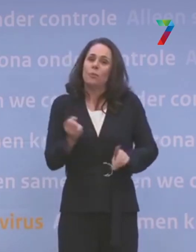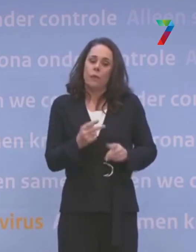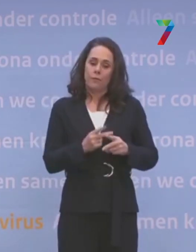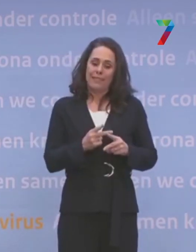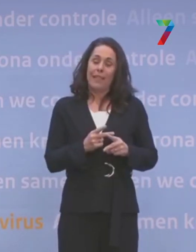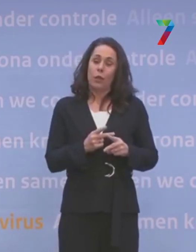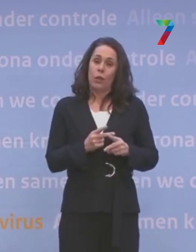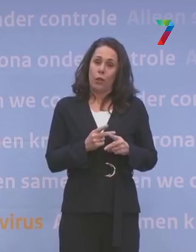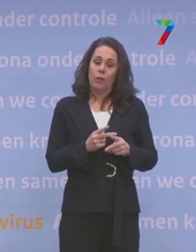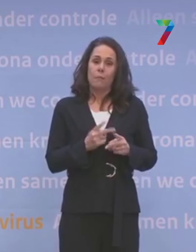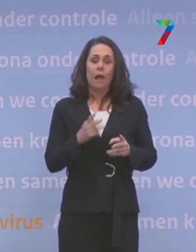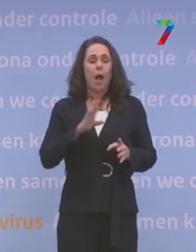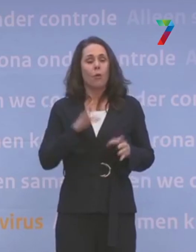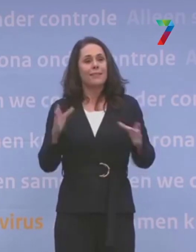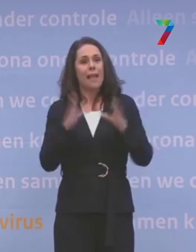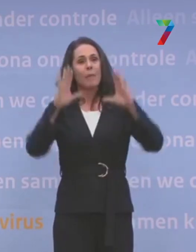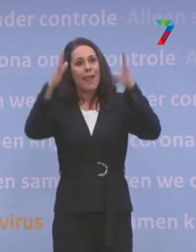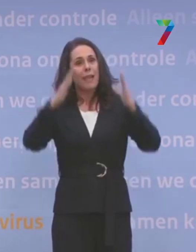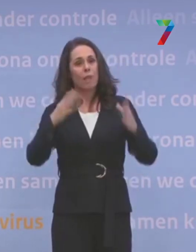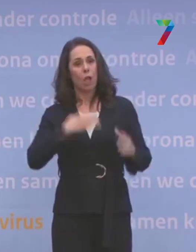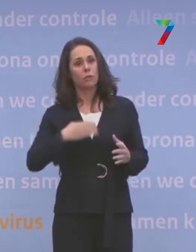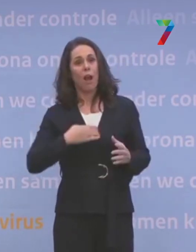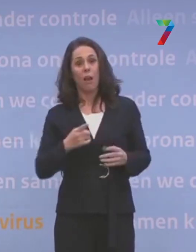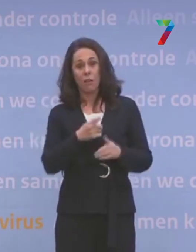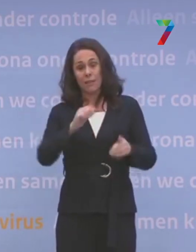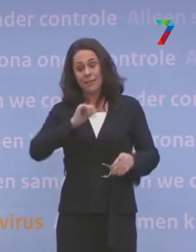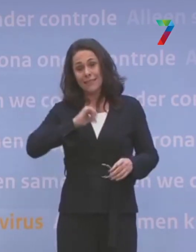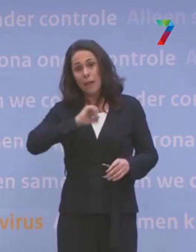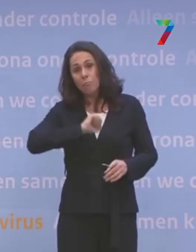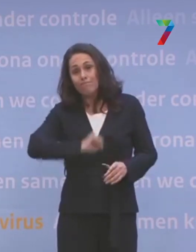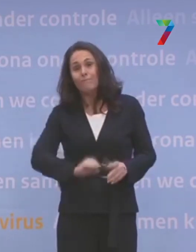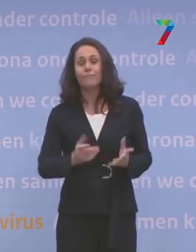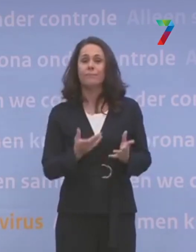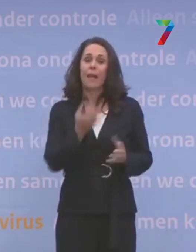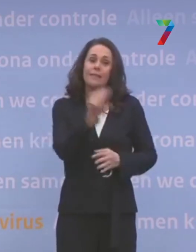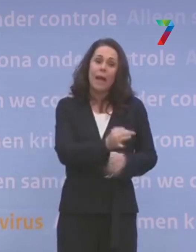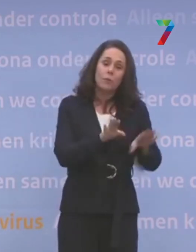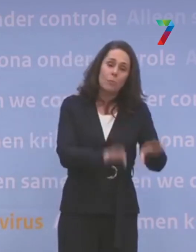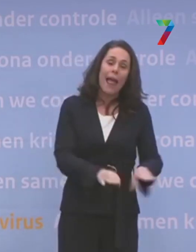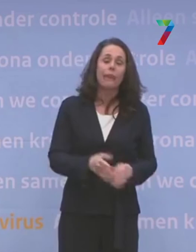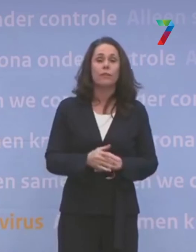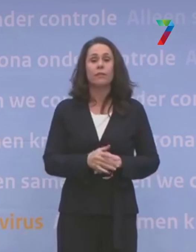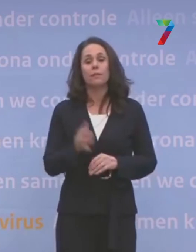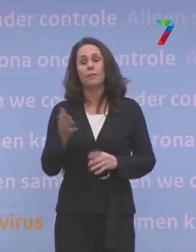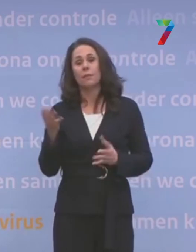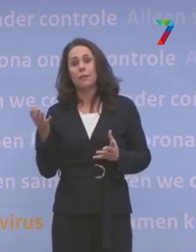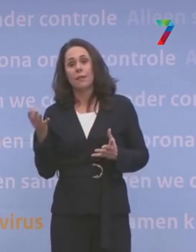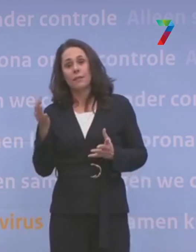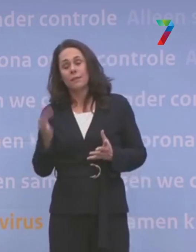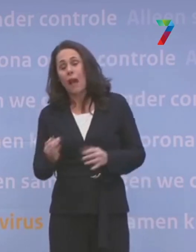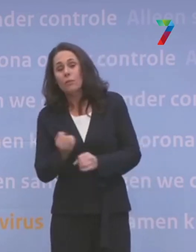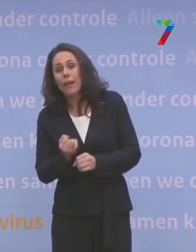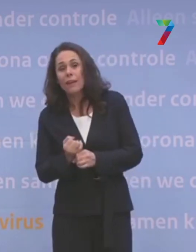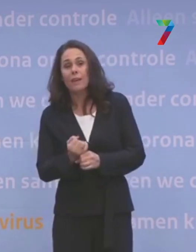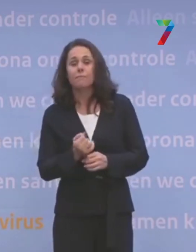van de samenleving als geheel, hè, onze zelfbeheersing, om zoveel mogelijk thuis te blijven, zoveel mogelijk thuis te werken, niet naar de winkel gaan tot een uitje te maken, maar in je eentje